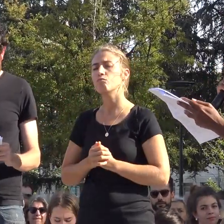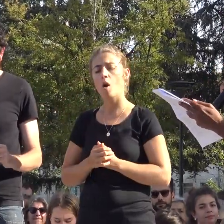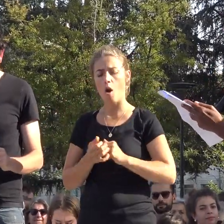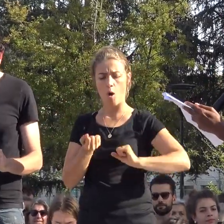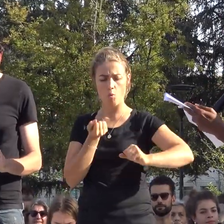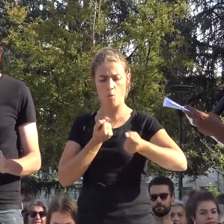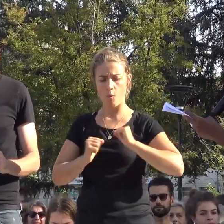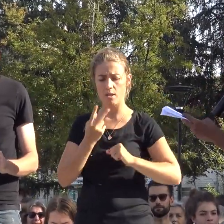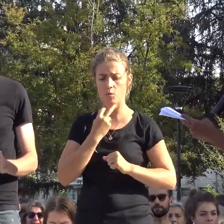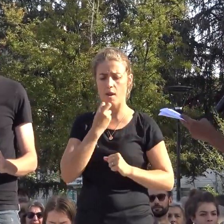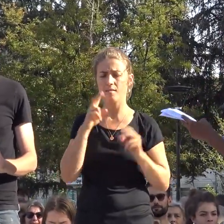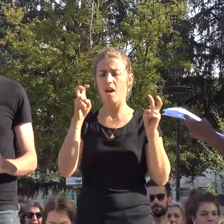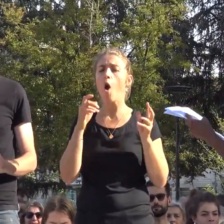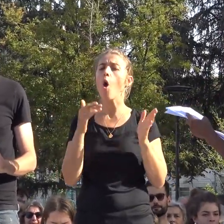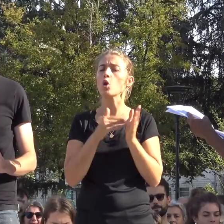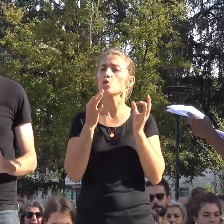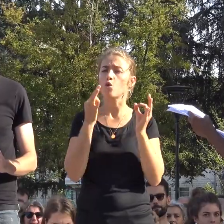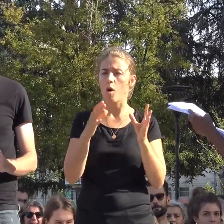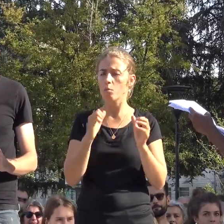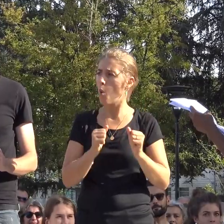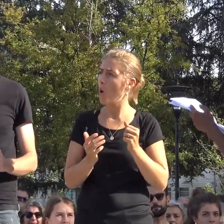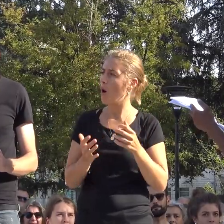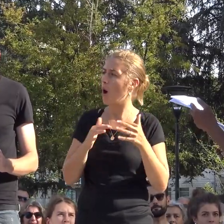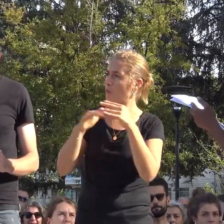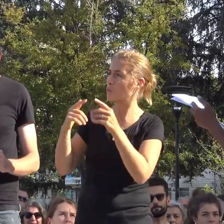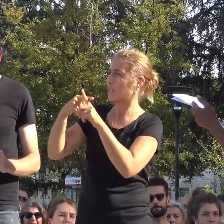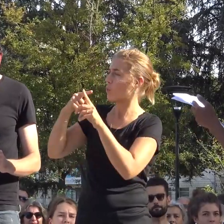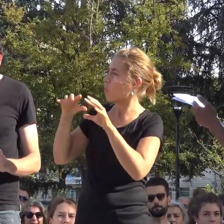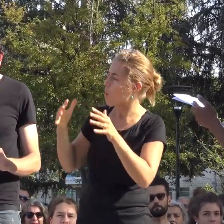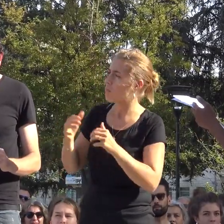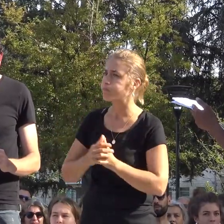mouvement citoyen, il est encore temps, peut changer quelque chose ?